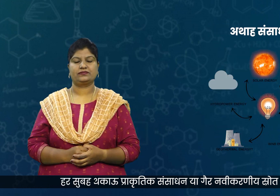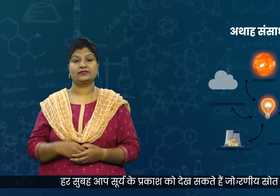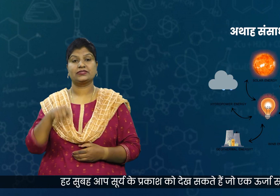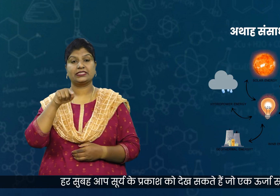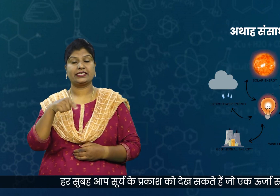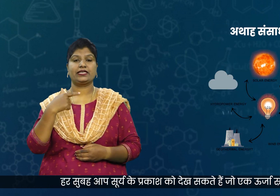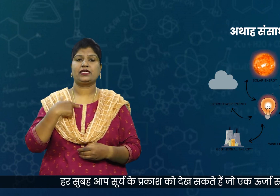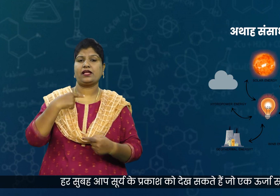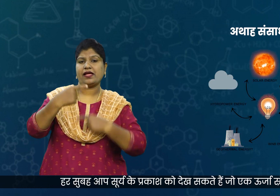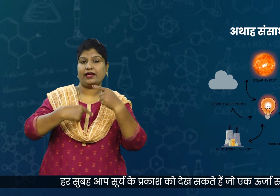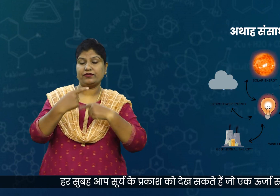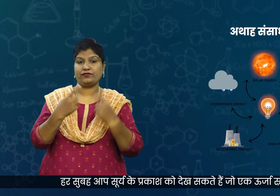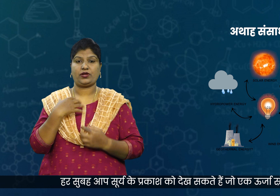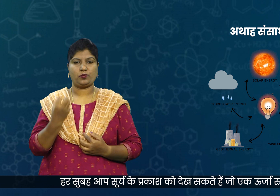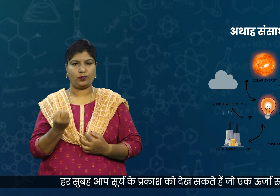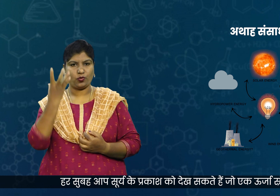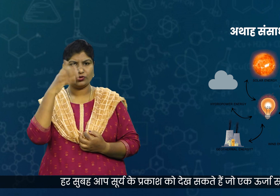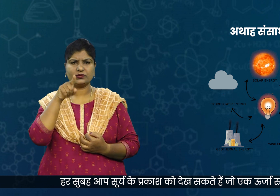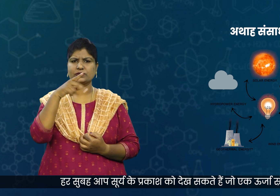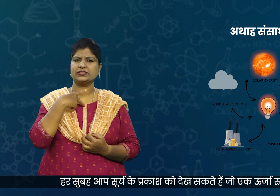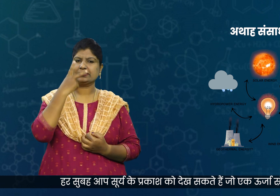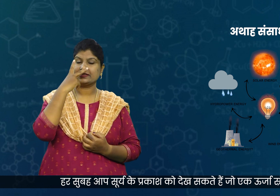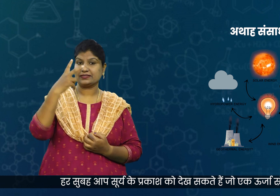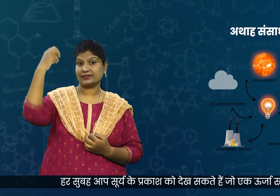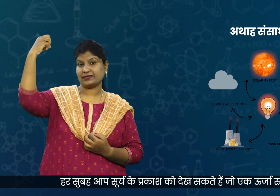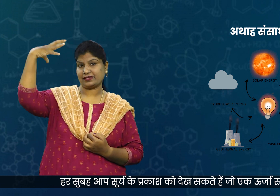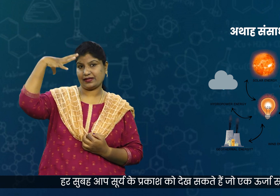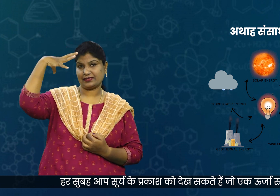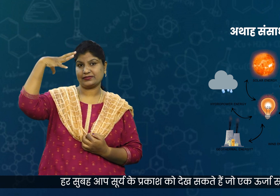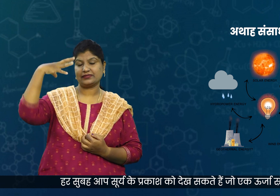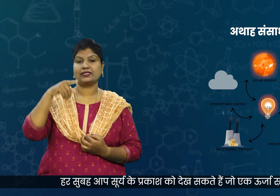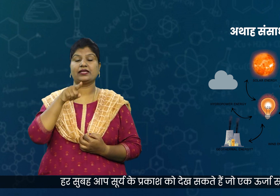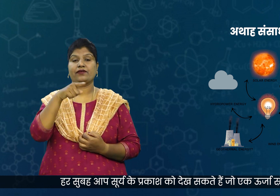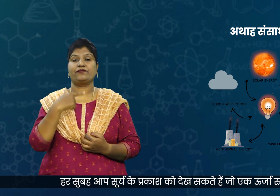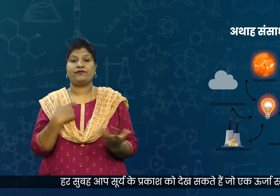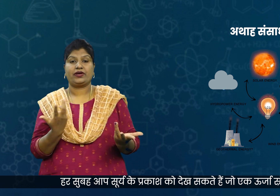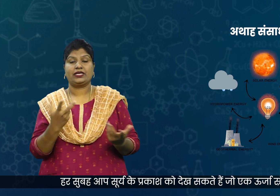हर सुबह आप सूर्य के प्रकाश को देख सकते हैं जो एक ऊर्जा स्रोत है।